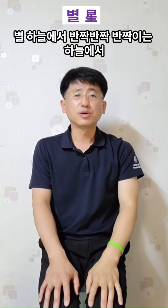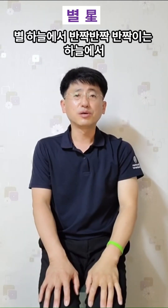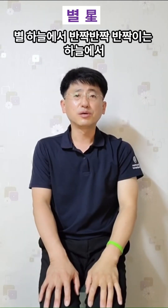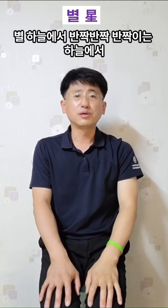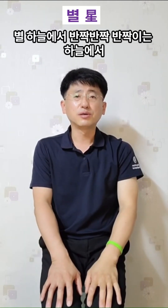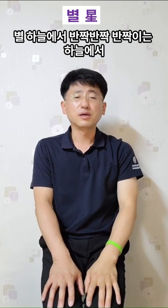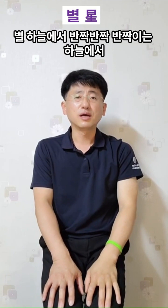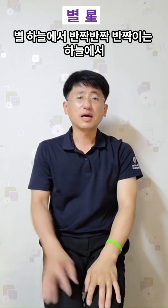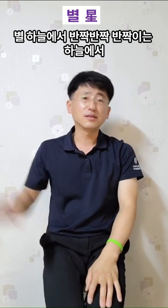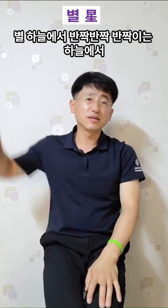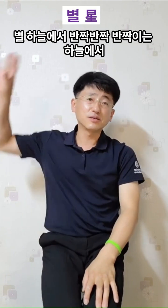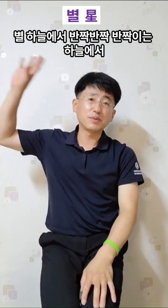별. 하늘에서